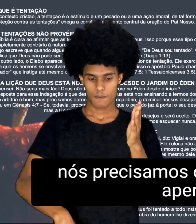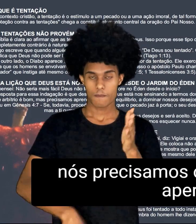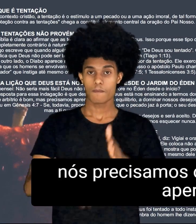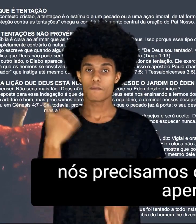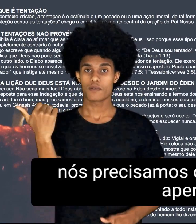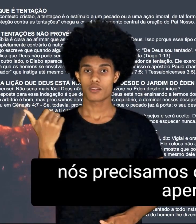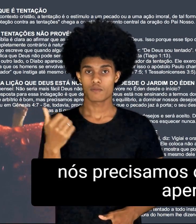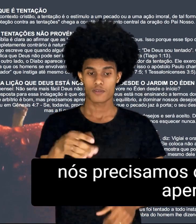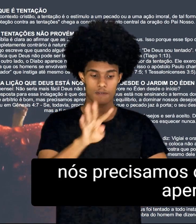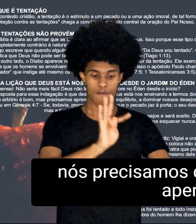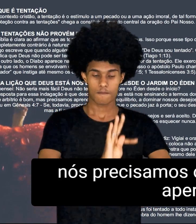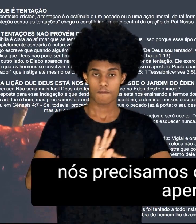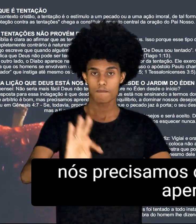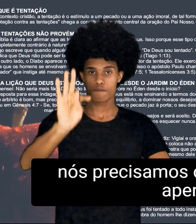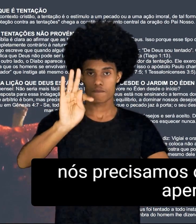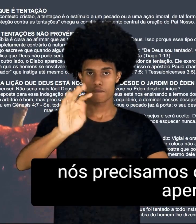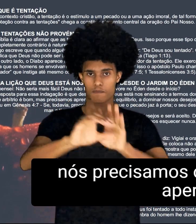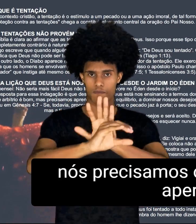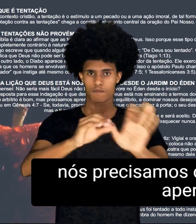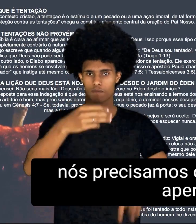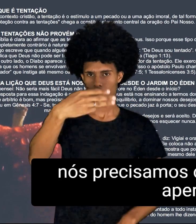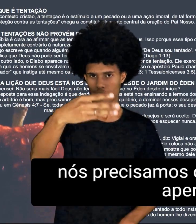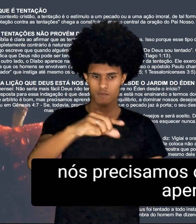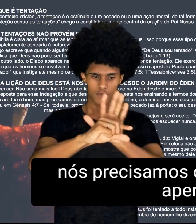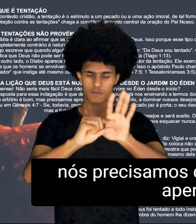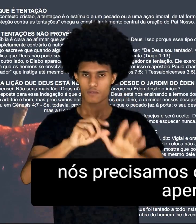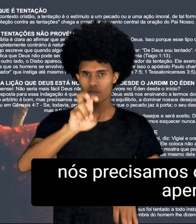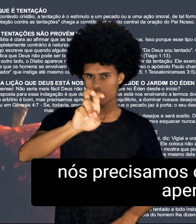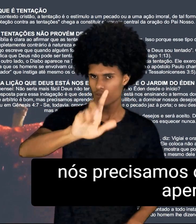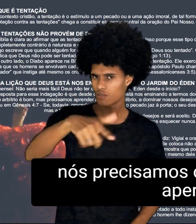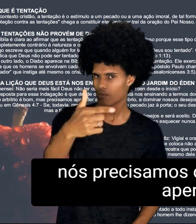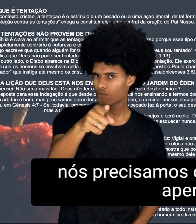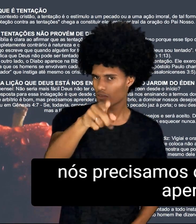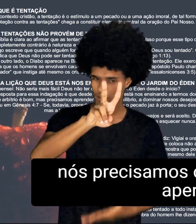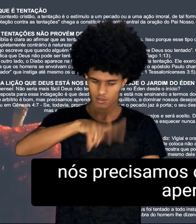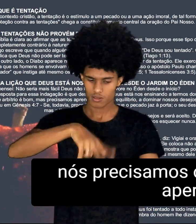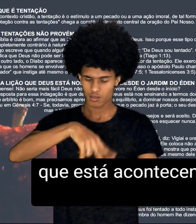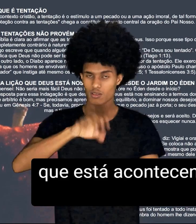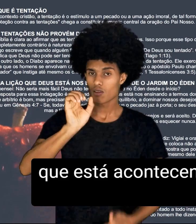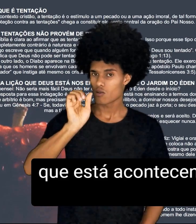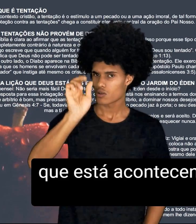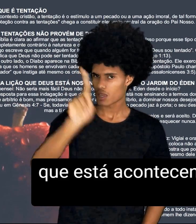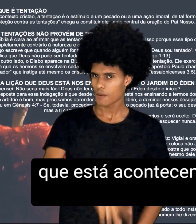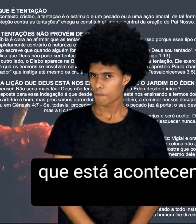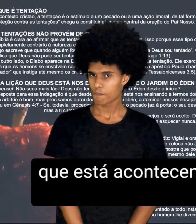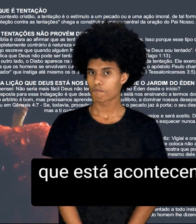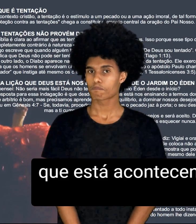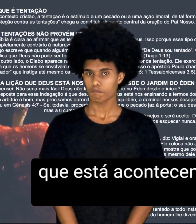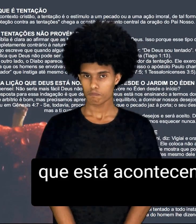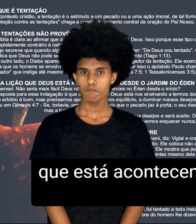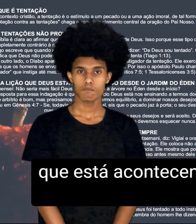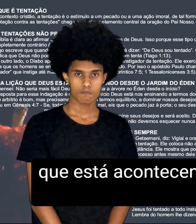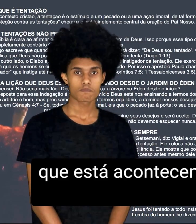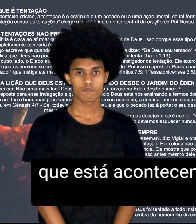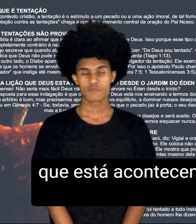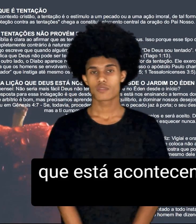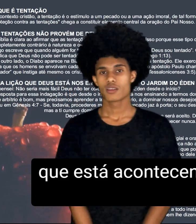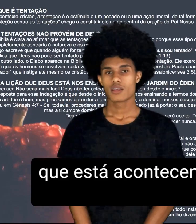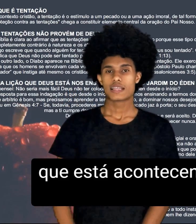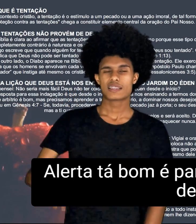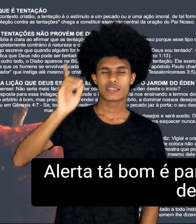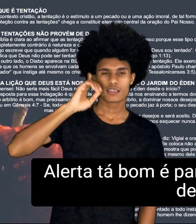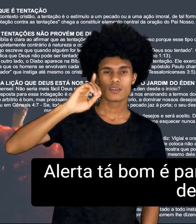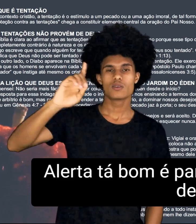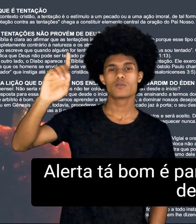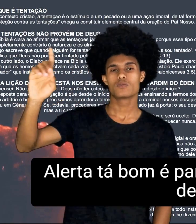tentações, irmãos? Nós precisamos orar, tá? E a gente precisa se aperceber de tudo que está acontecendo à nossa volta. Vigiar. Vigiar é estar